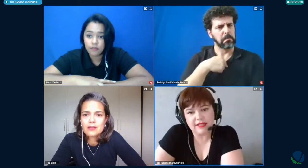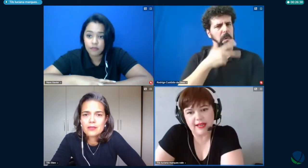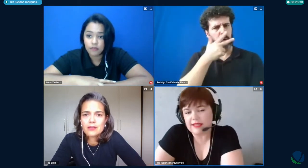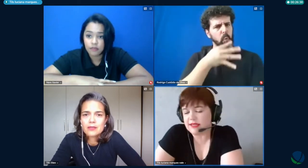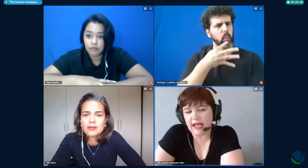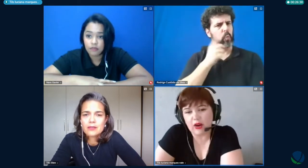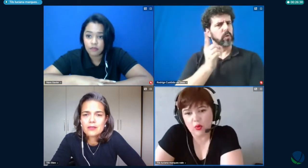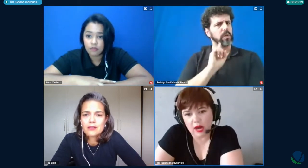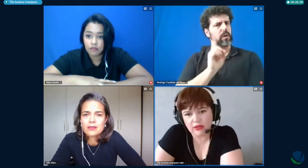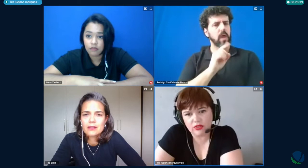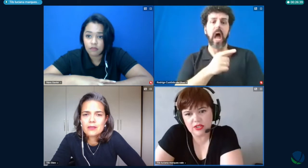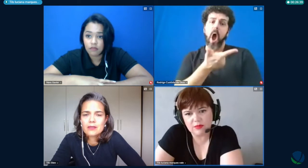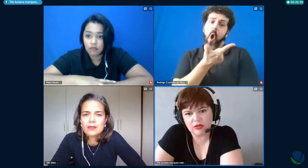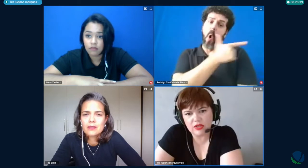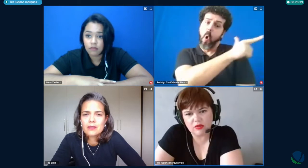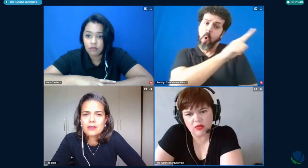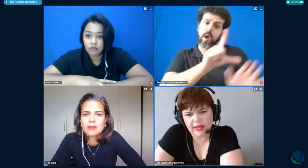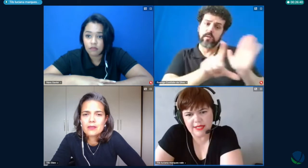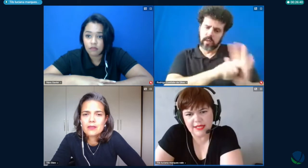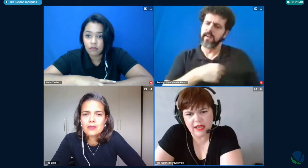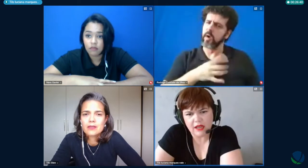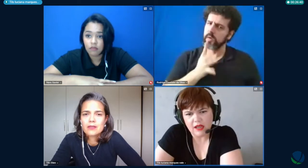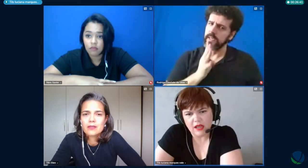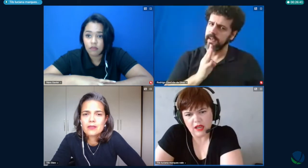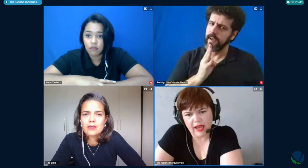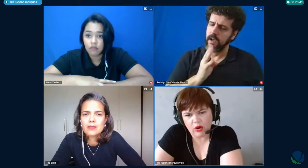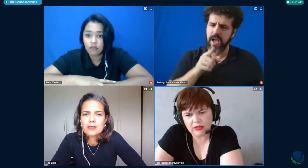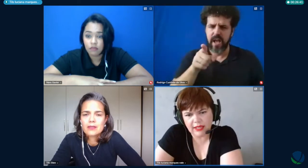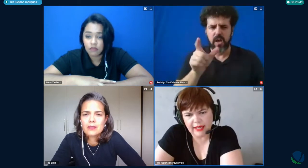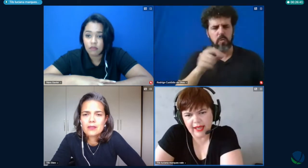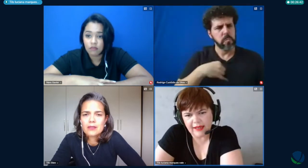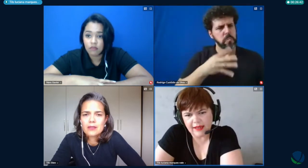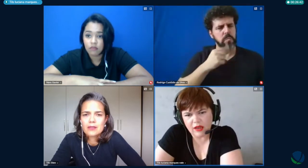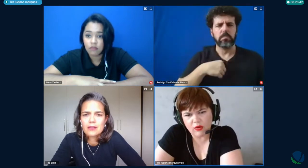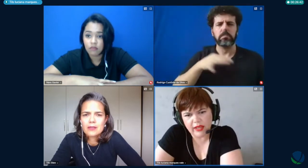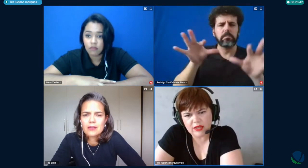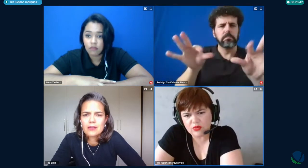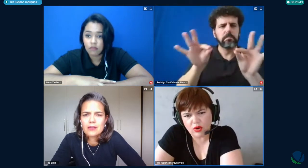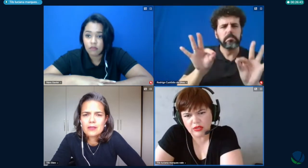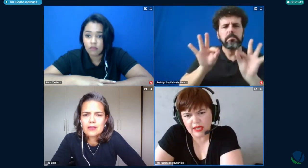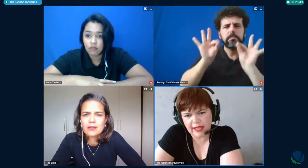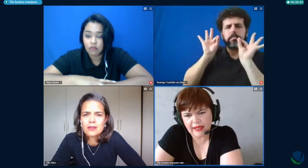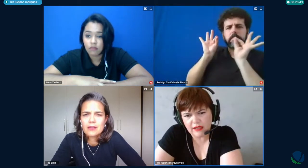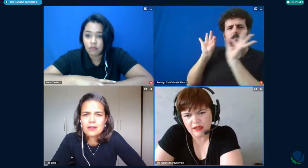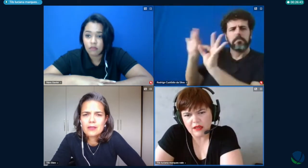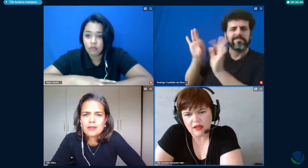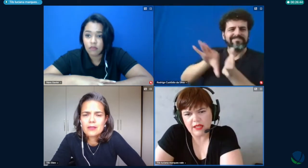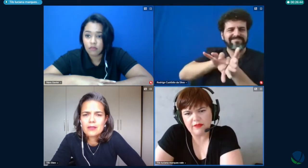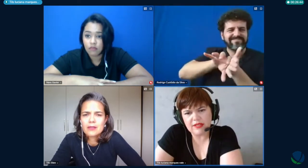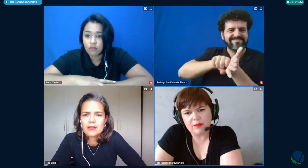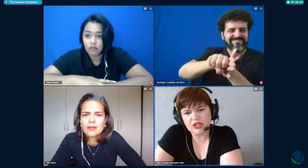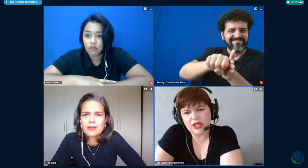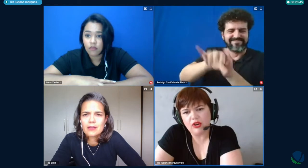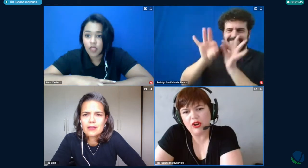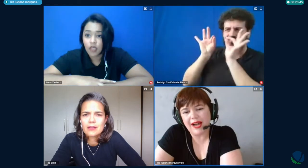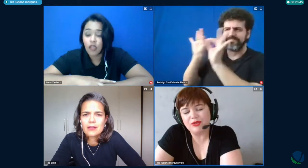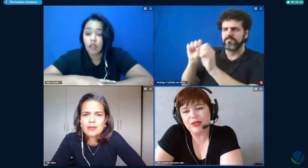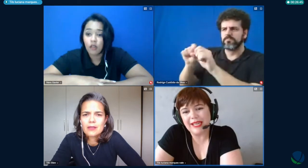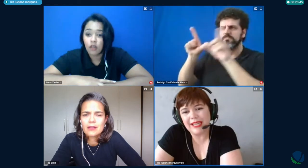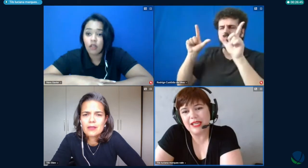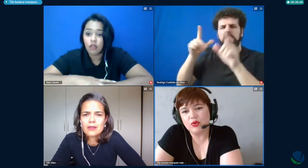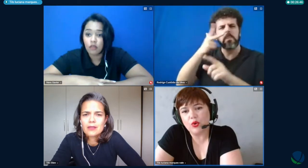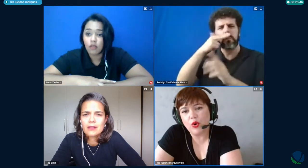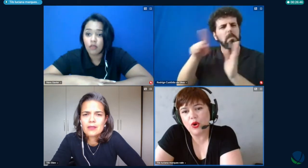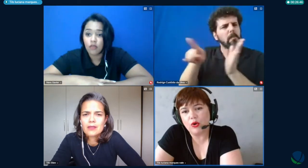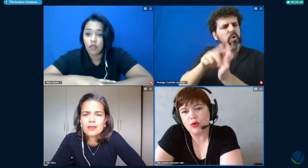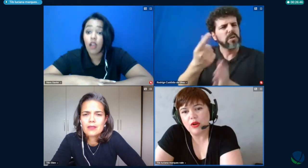10.436, aí você traz o ano 2002, eu não conhecia. É outra lei? Eu conheço outra lei. E aí você pode ter colocado o